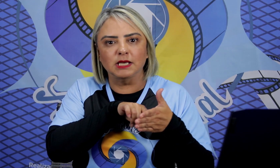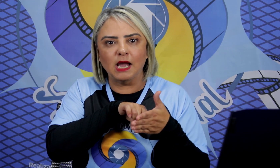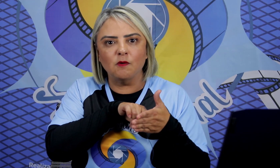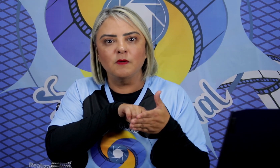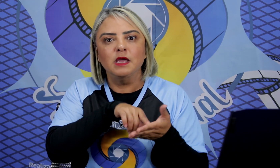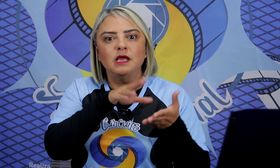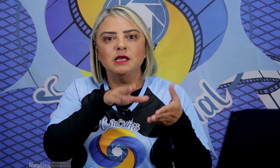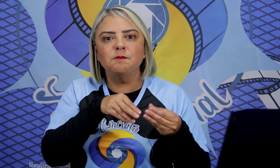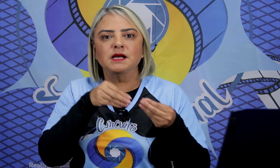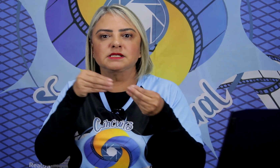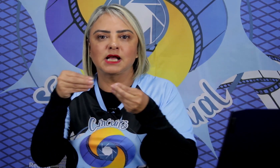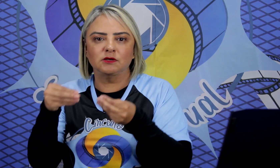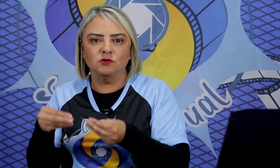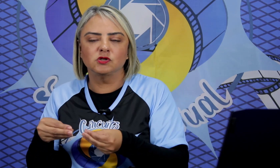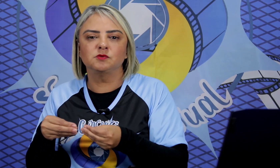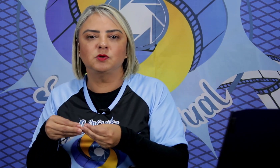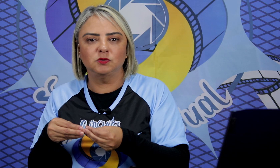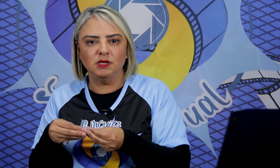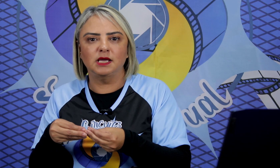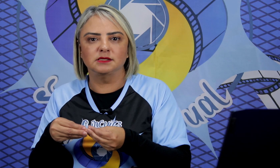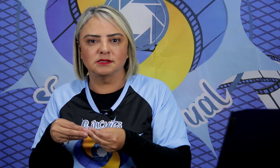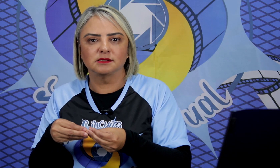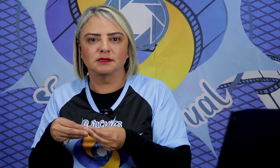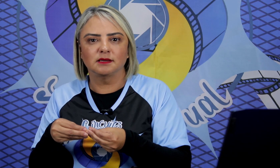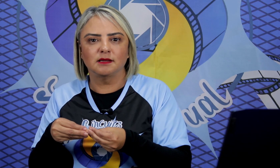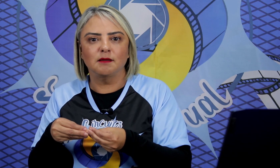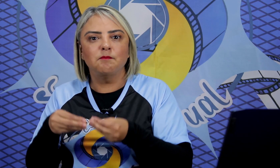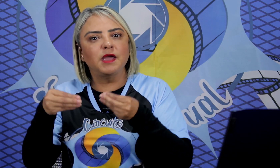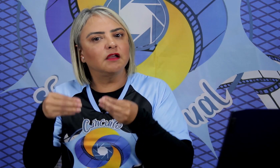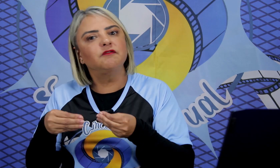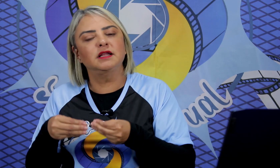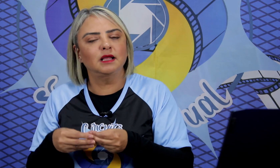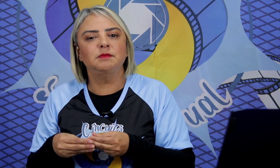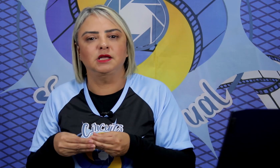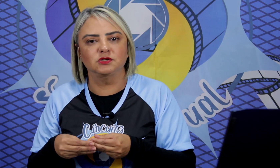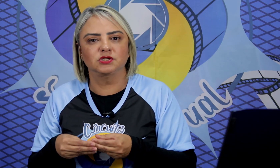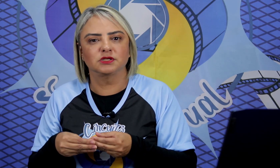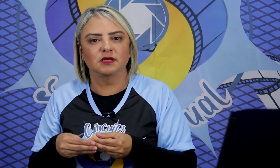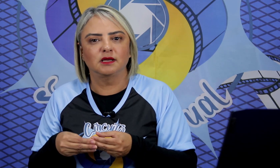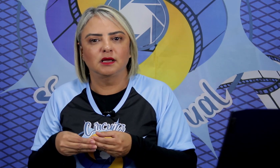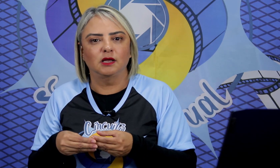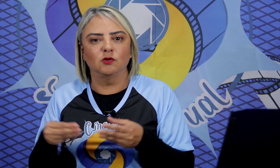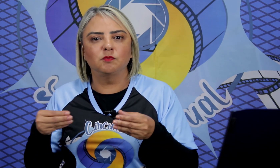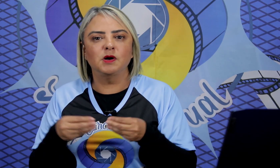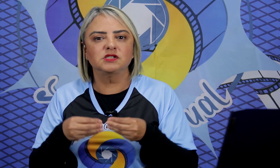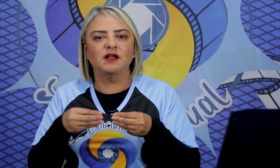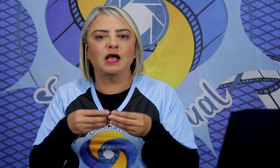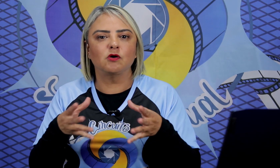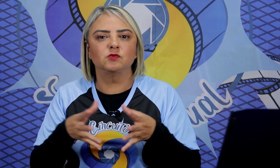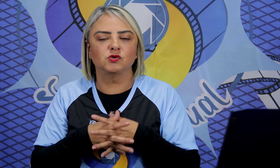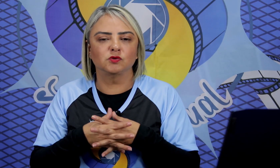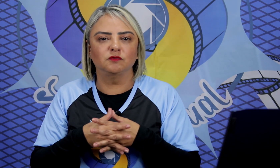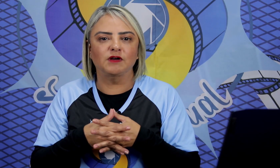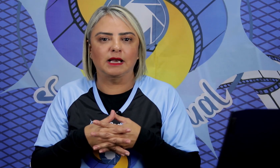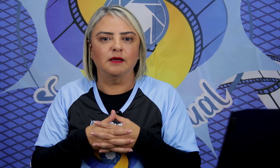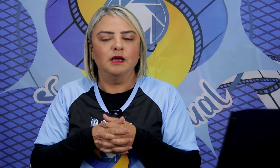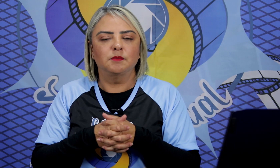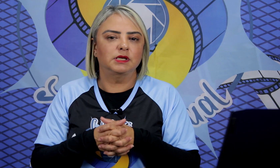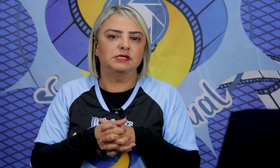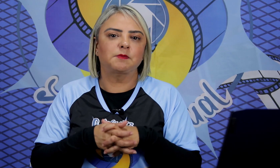verbo-nominal e passar no nosso português, perfeitamente. Eu não posso falar como o surdo fala, por exemplo,